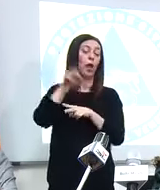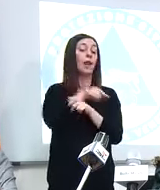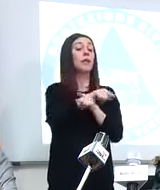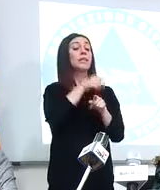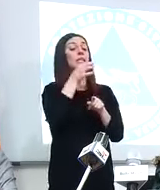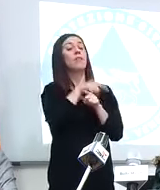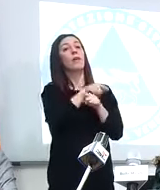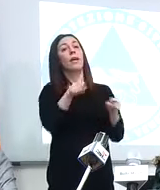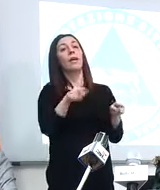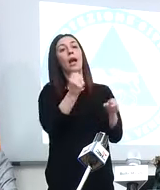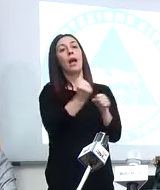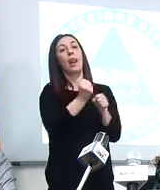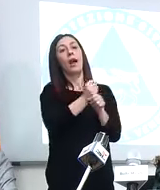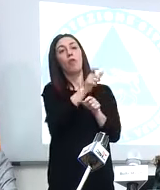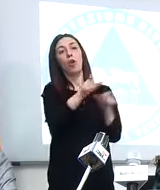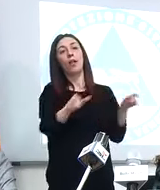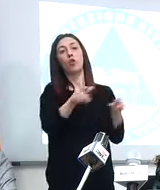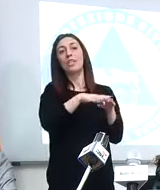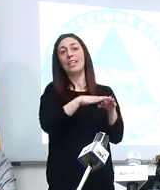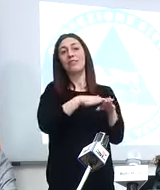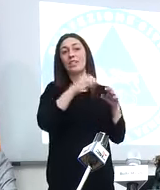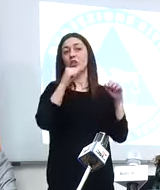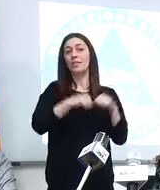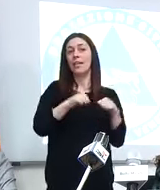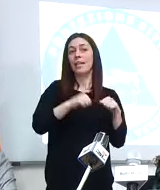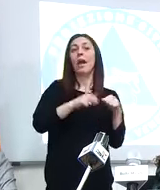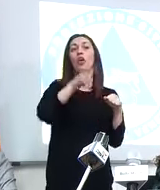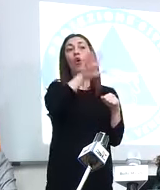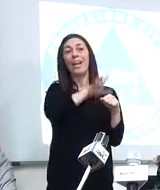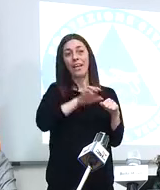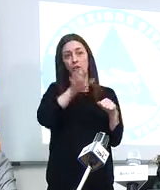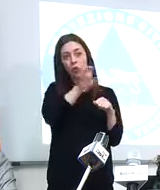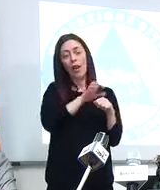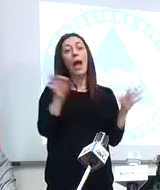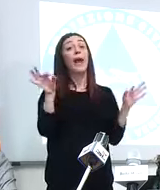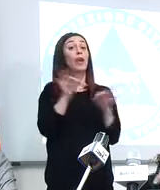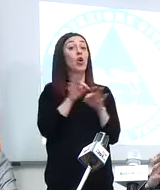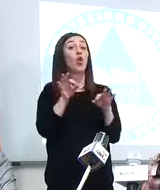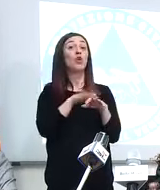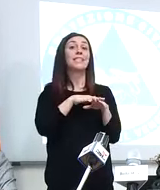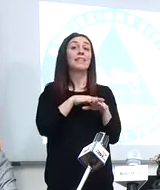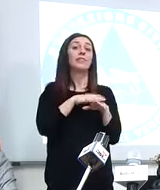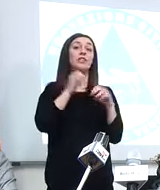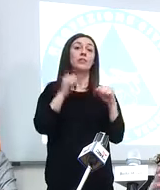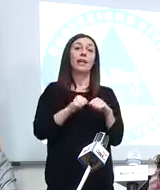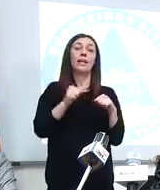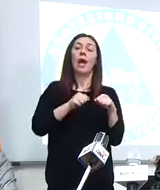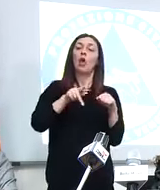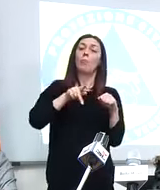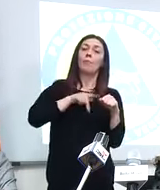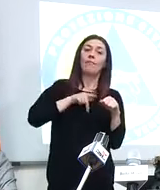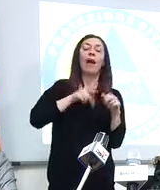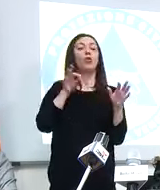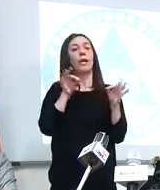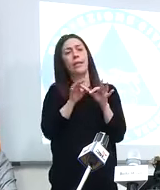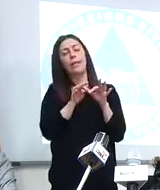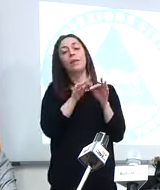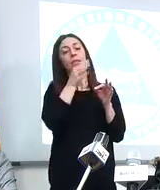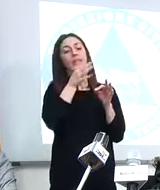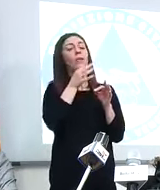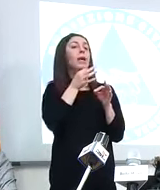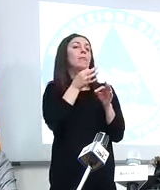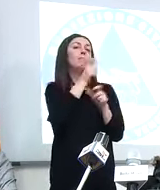del servizio sanitario regionale o del servizio sanitario privato accreditato, comunque